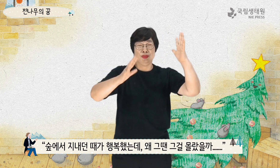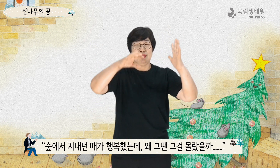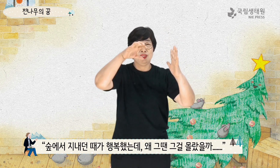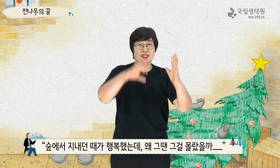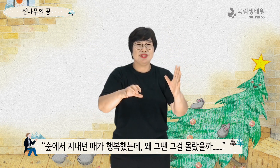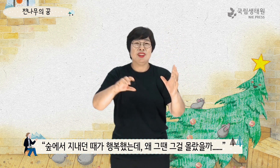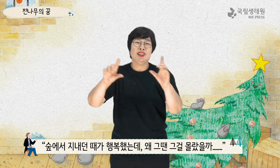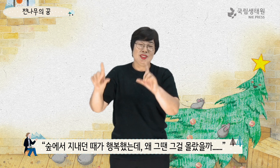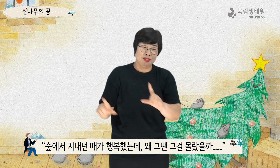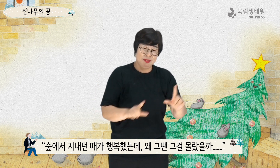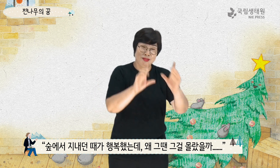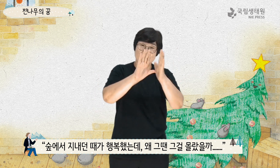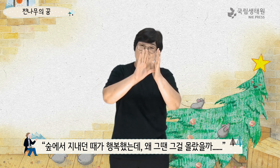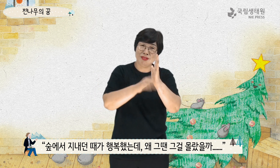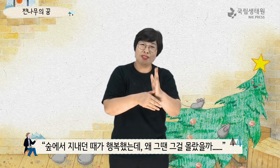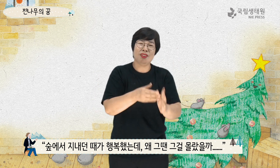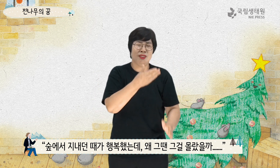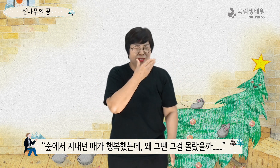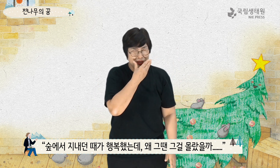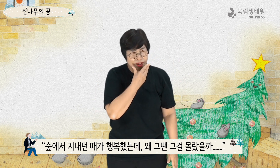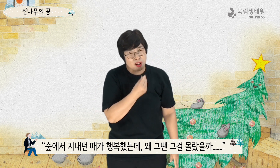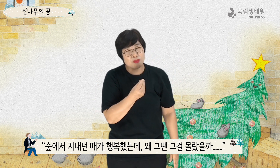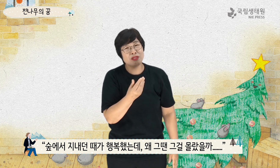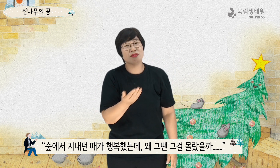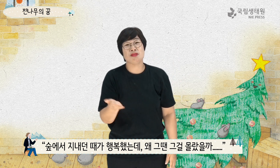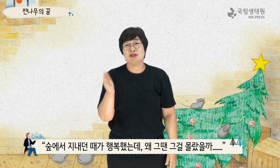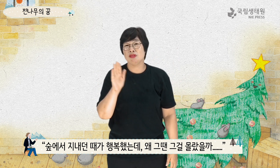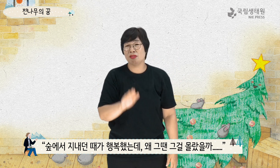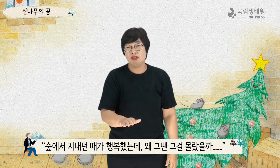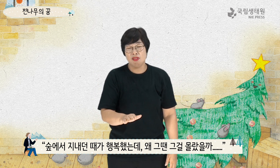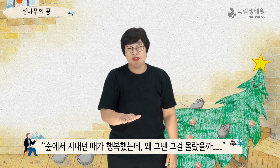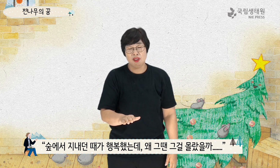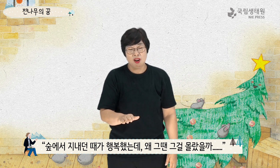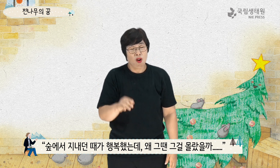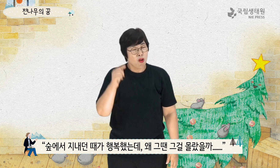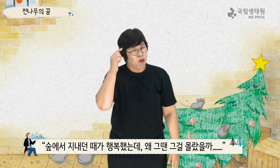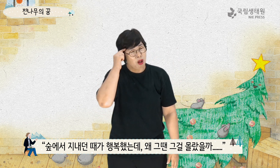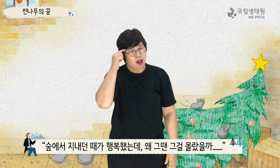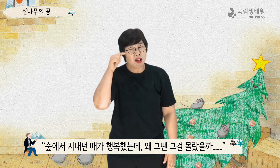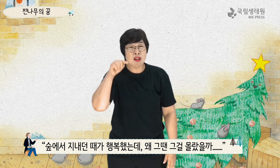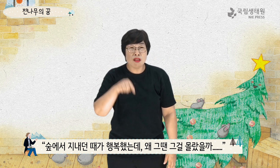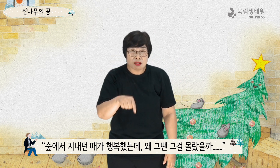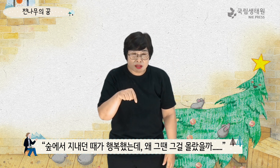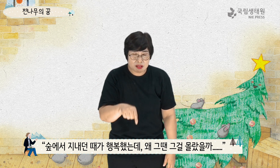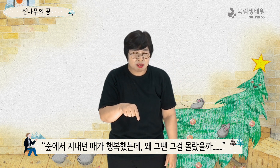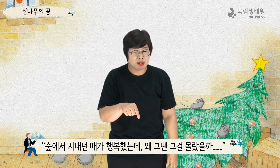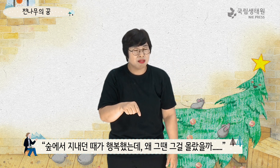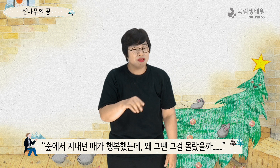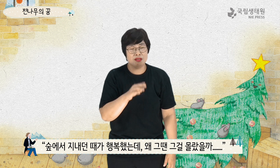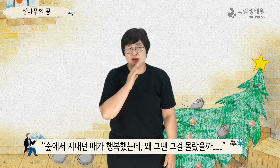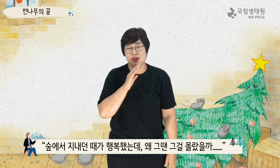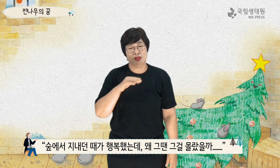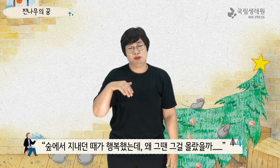숲에서 지내던 때가 행복했는데 왜 그땐 그걸